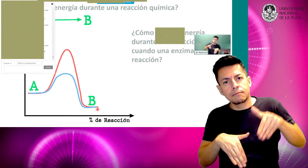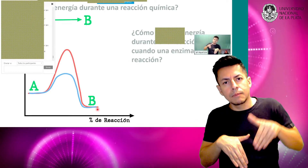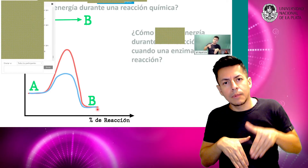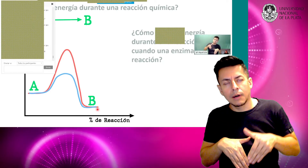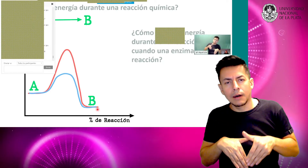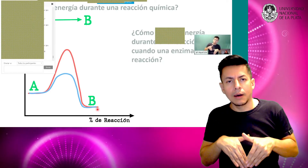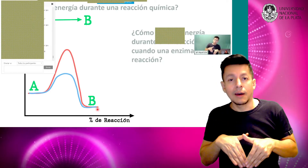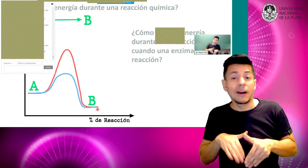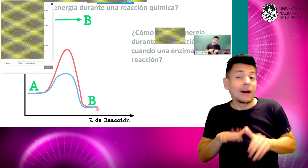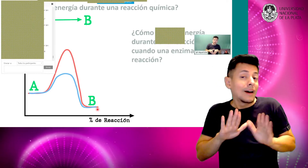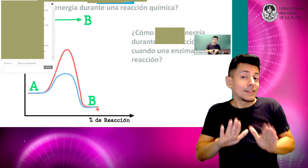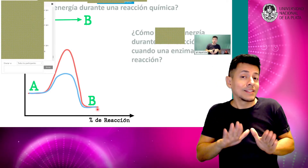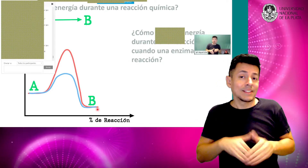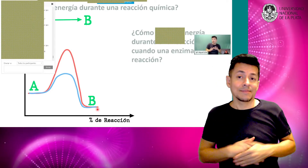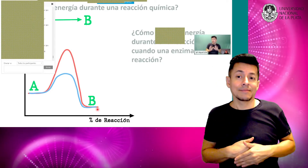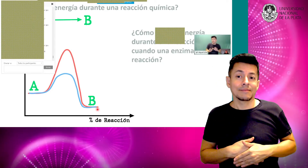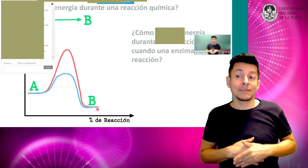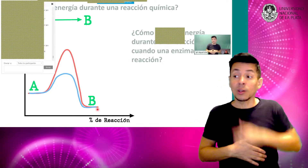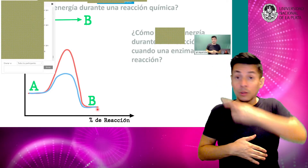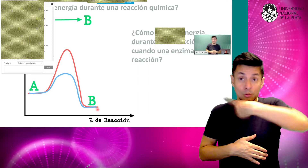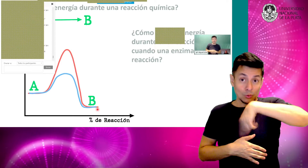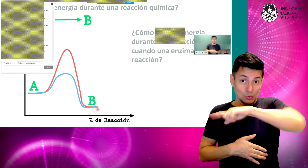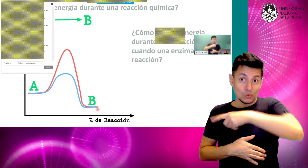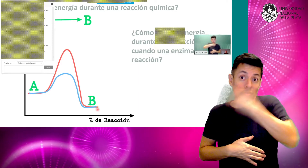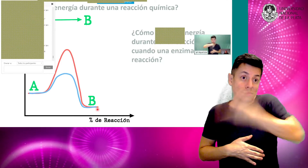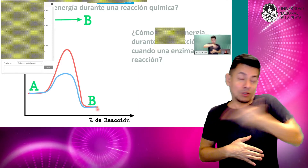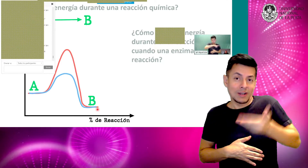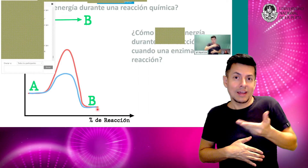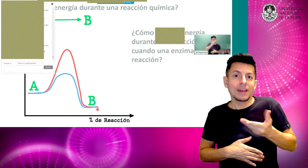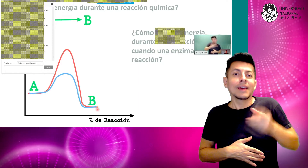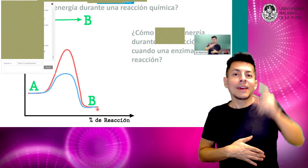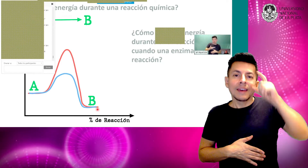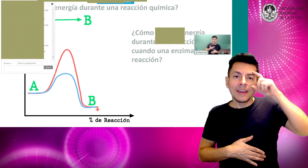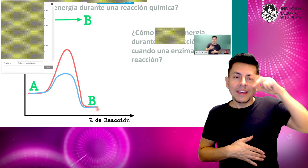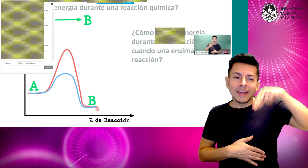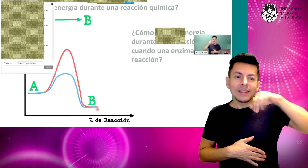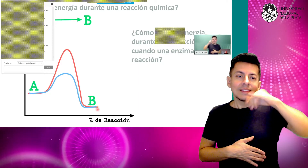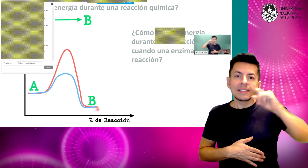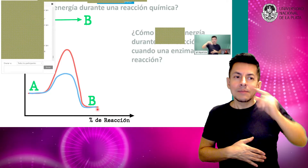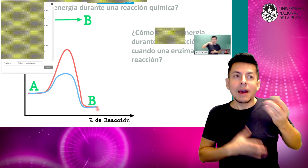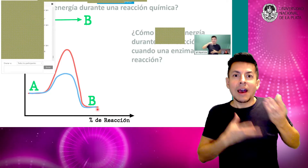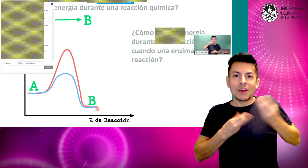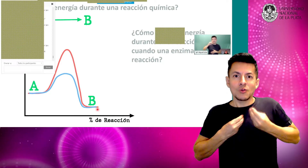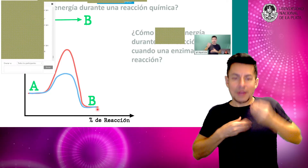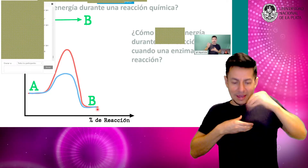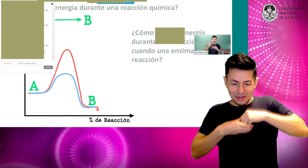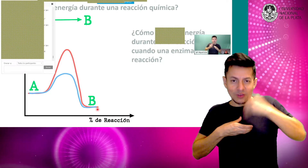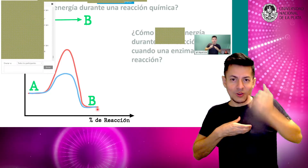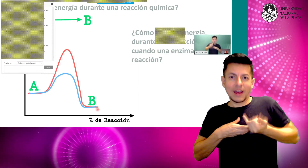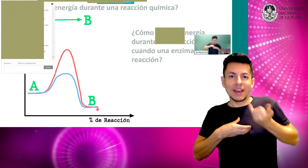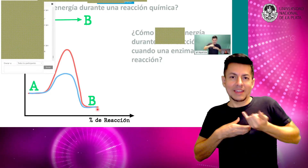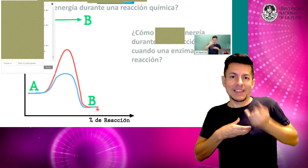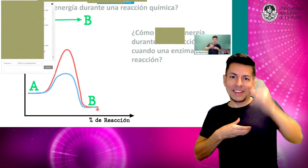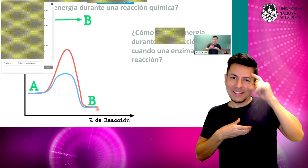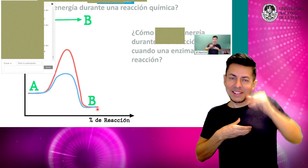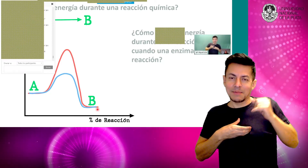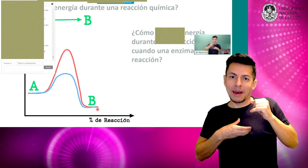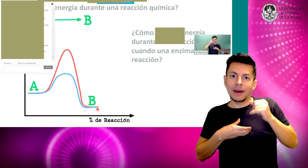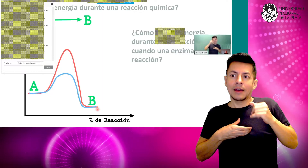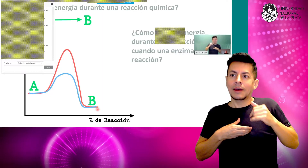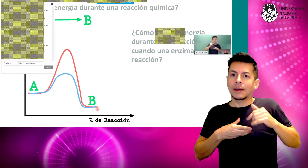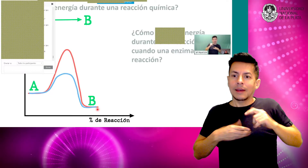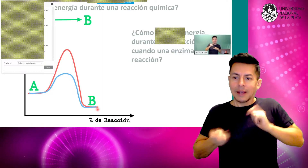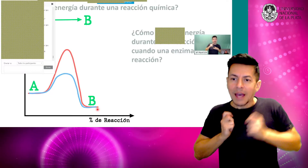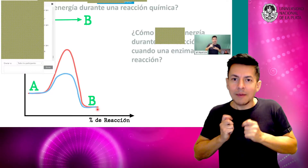En nuestro caso, tenemos enzimas que nos ayudan a que las velocidades de la reacción ocurran rapidísimo. Entonces tenemos toda